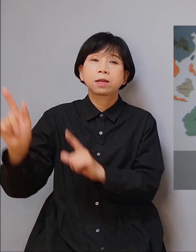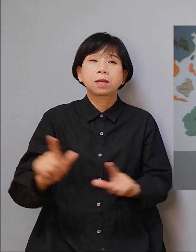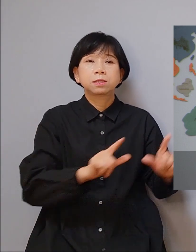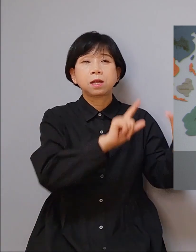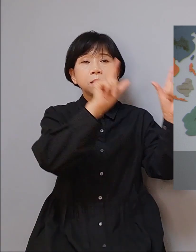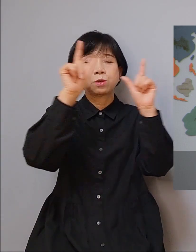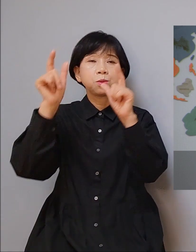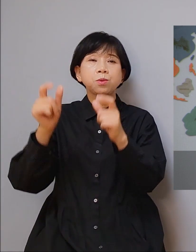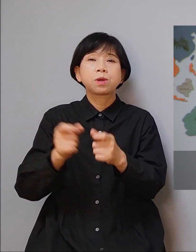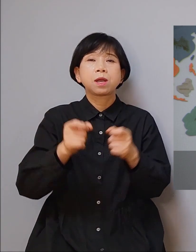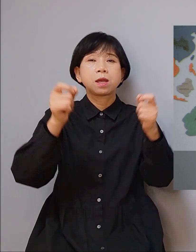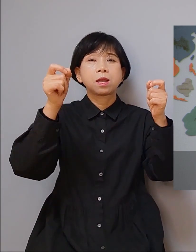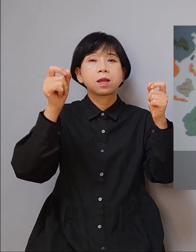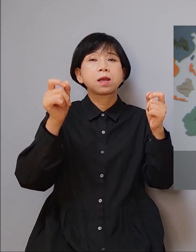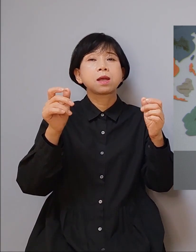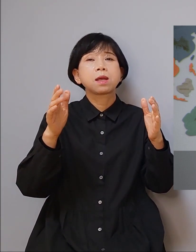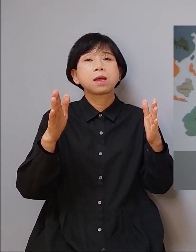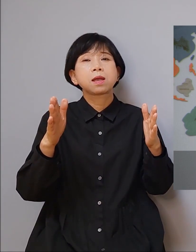주여 내가 살